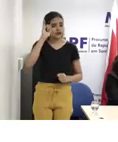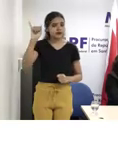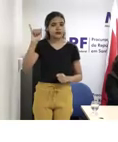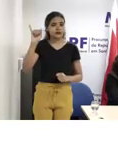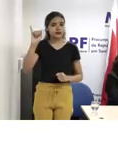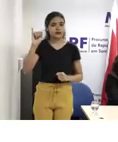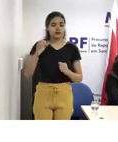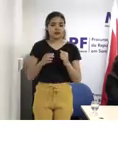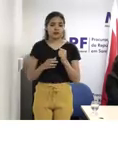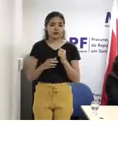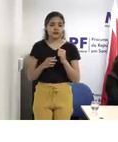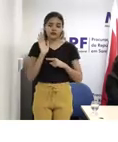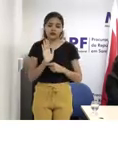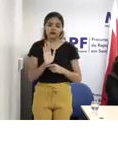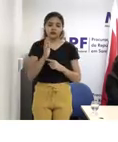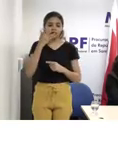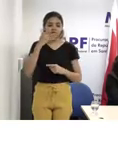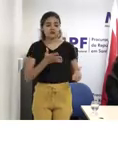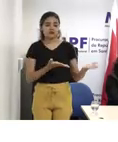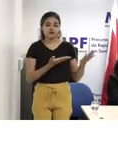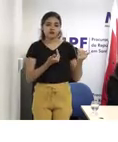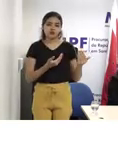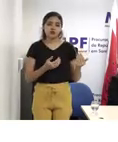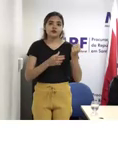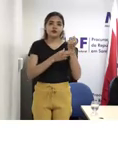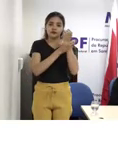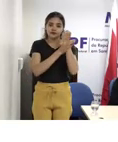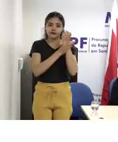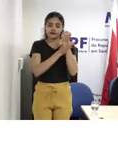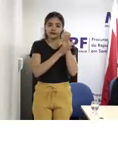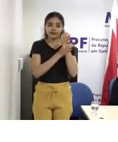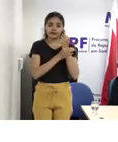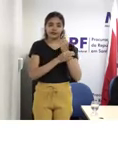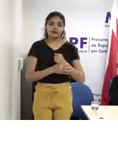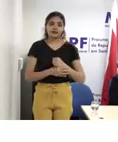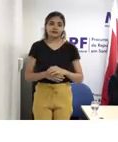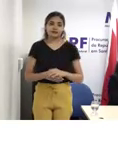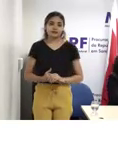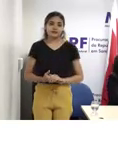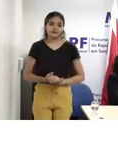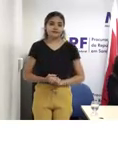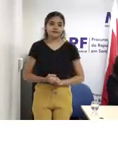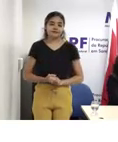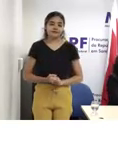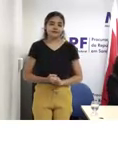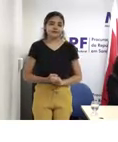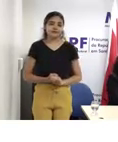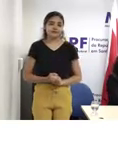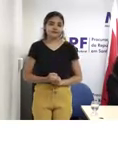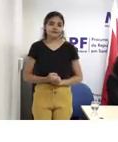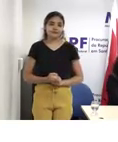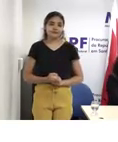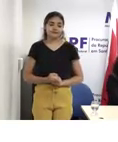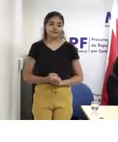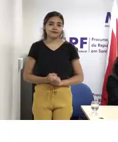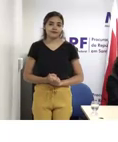prevenir o crime e nós podemos dar paraas nossas crianças pros nossos adolescentes o mundo que eles merecem a